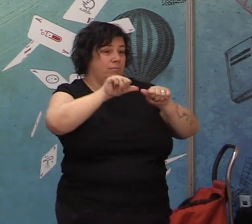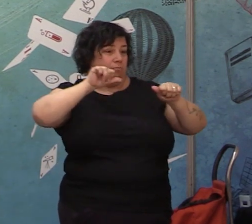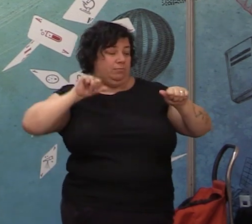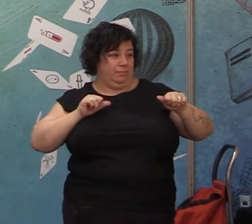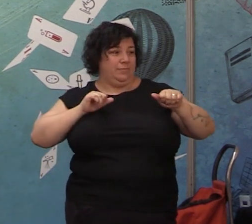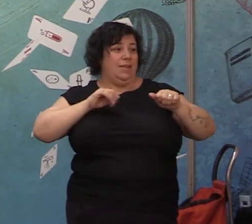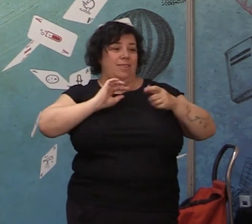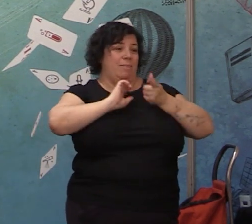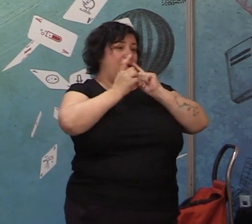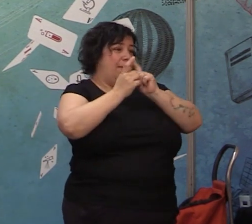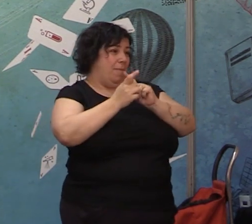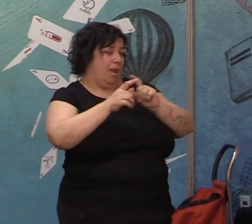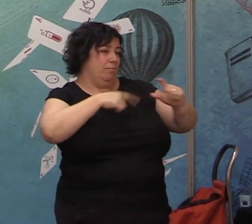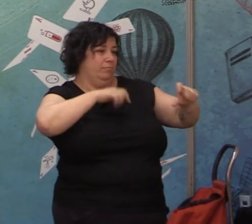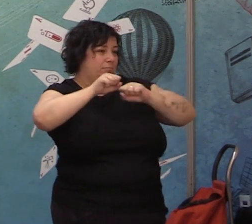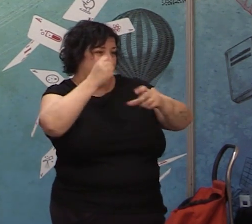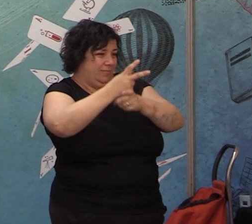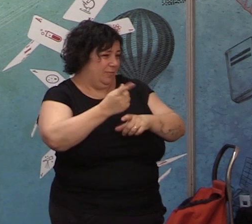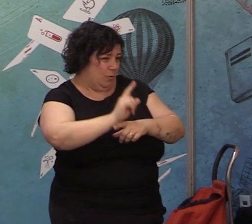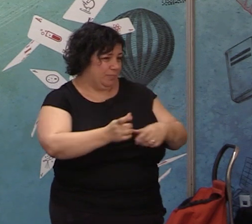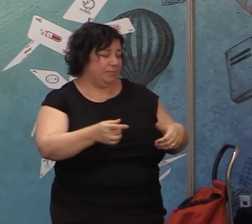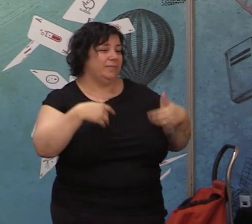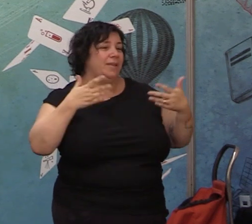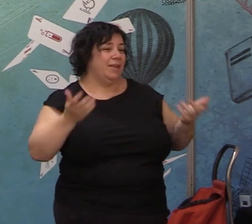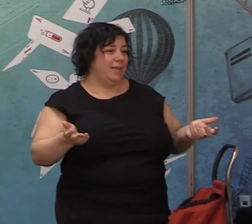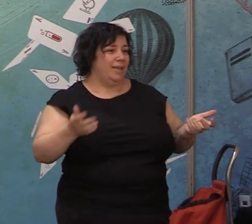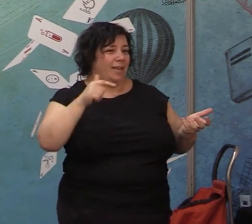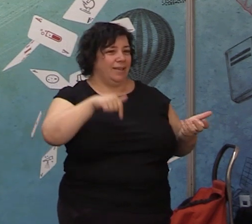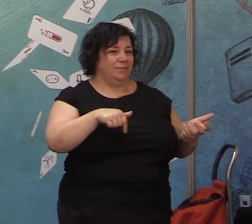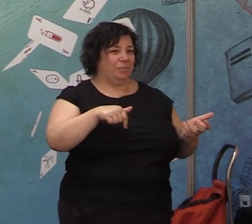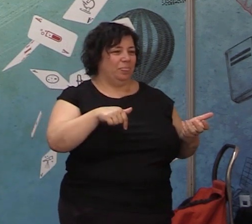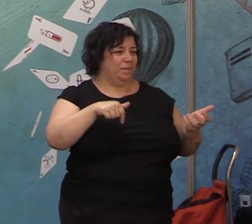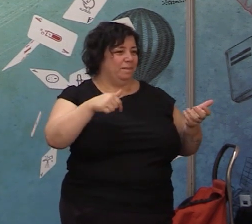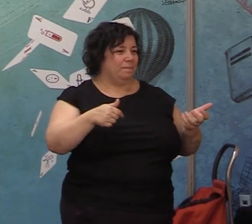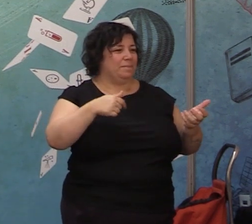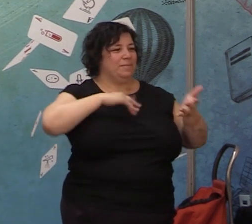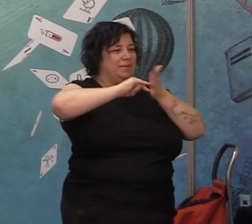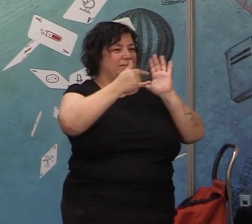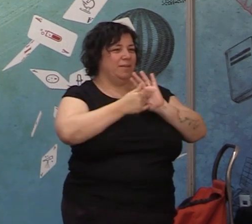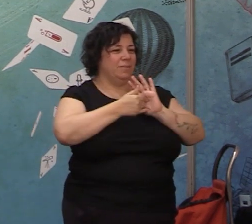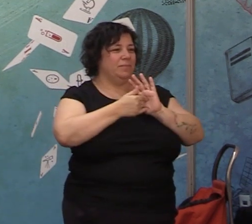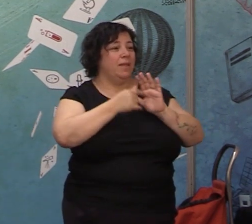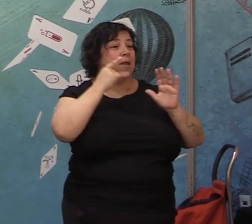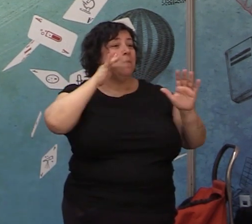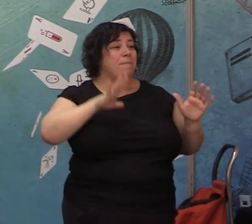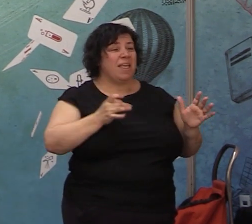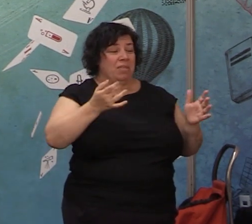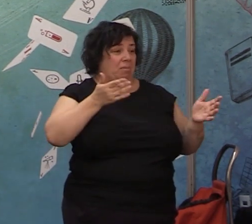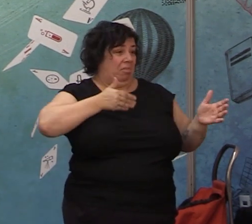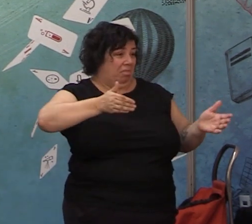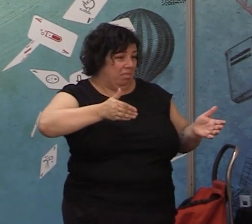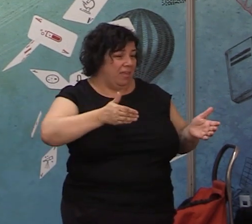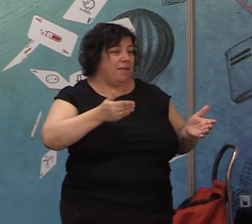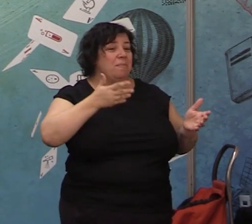diera el infarto para que no te dé otro. Y aquí entra este sistema. Parece una